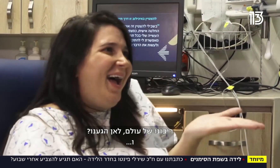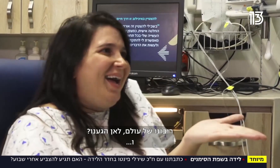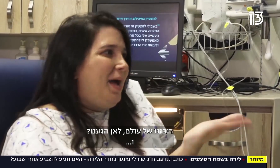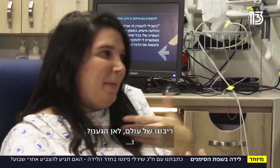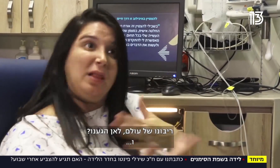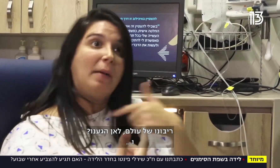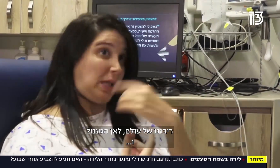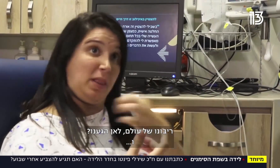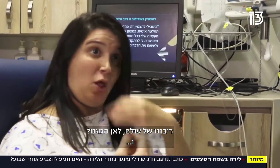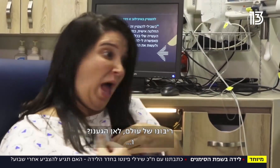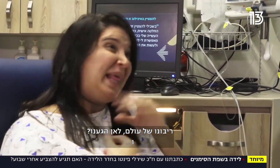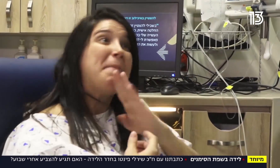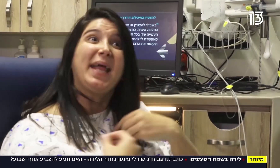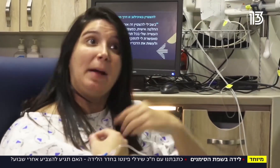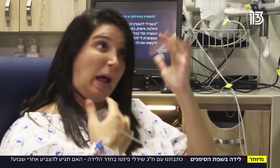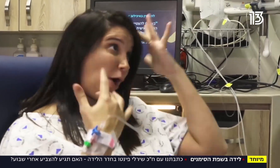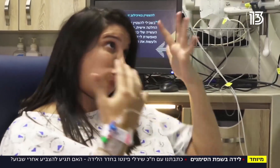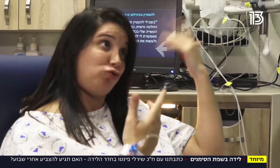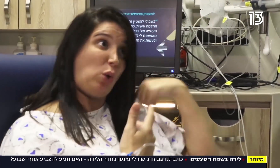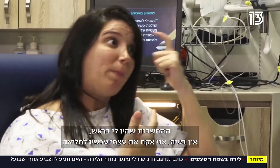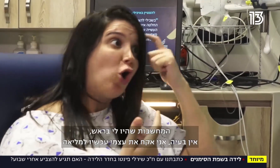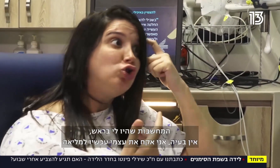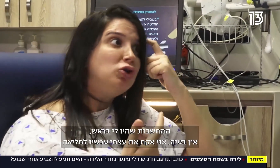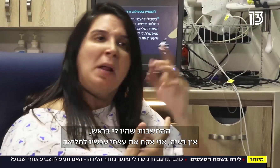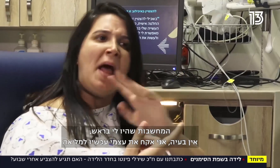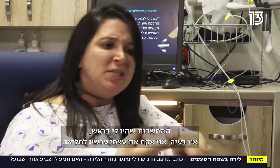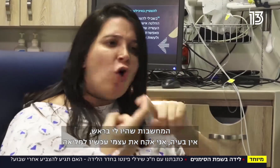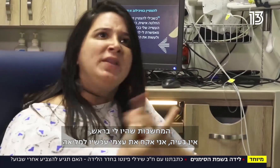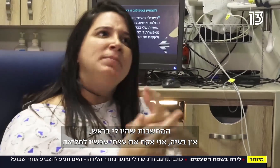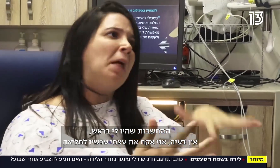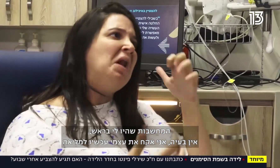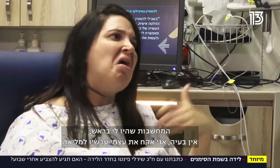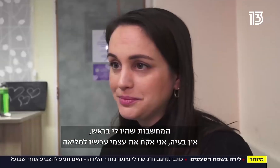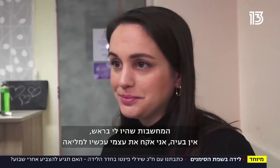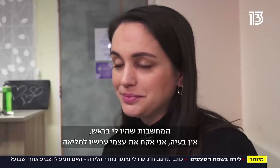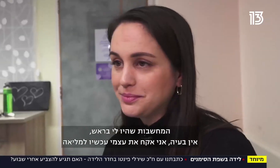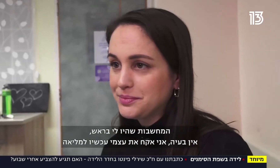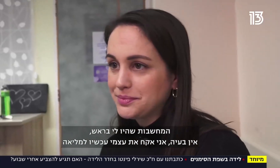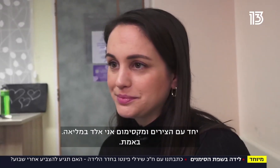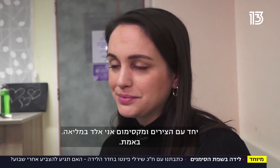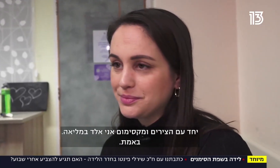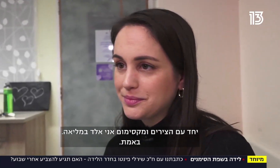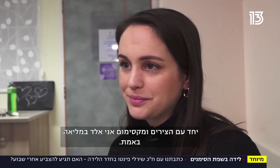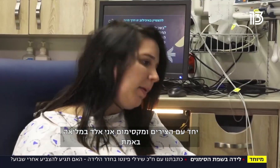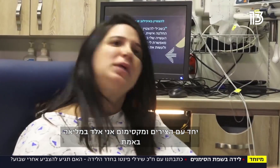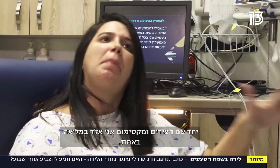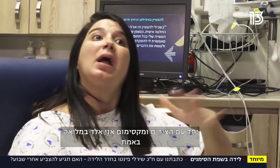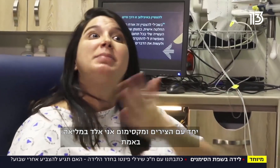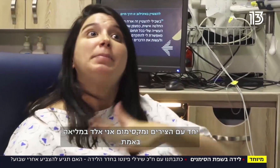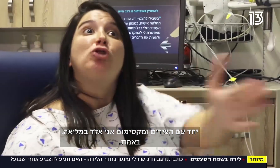בריבונו של עולם, לאן הגענו? המחשבות שהיו לי בראש, אין בעיה, אני אקח את עצמי עכשיו למליאה, יחד עם הצירים, ומקסימום אני ילד במליאה,